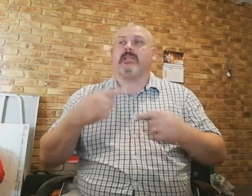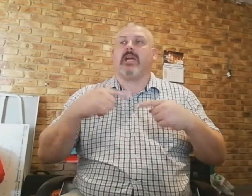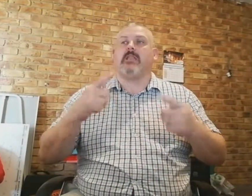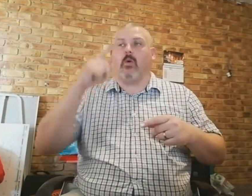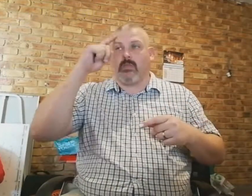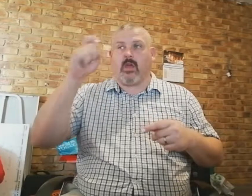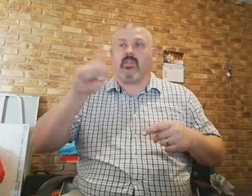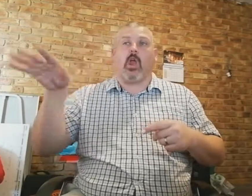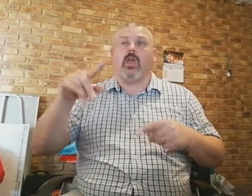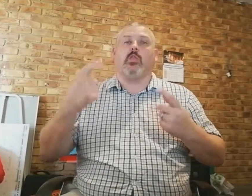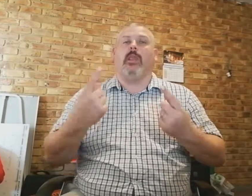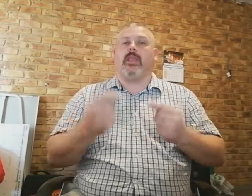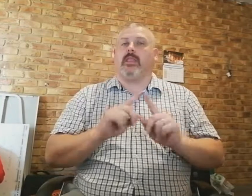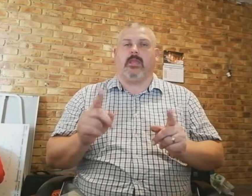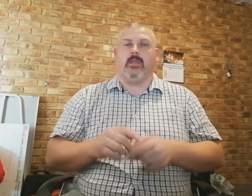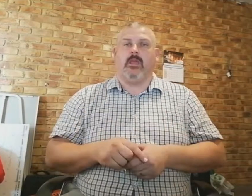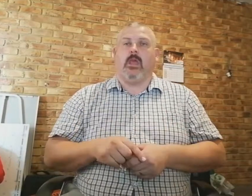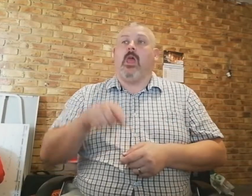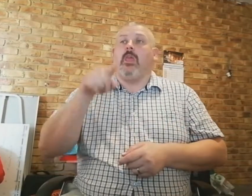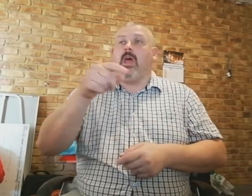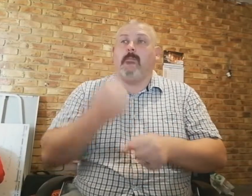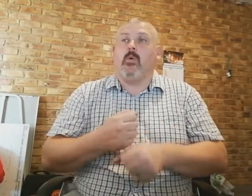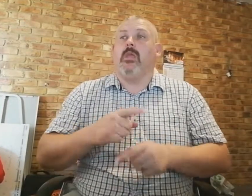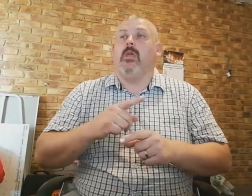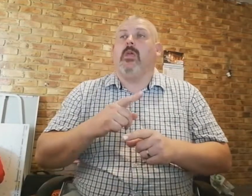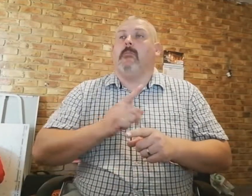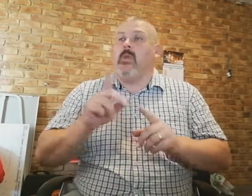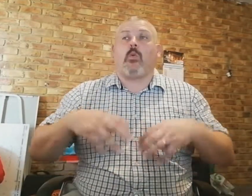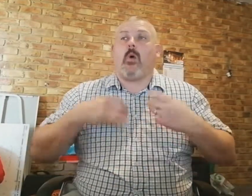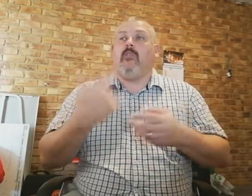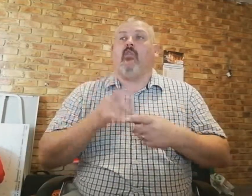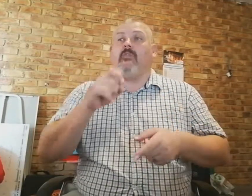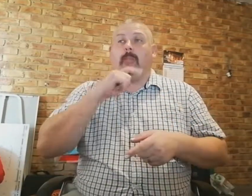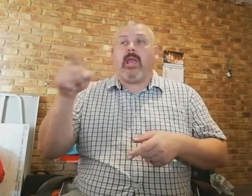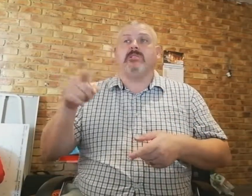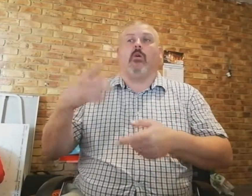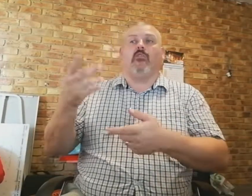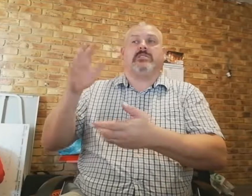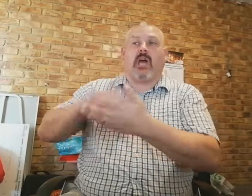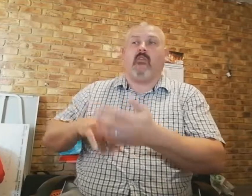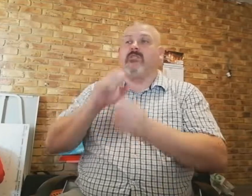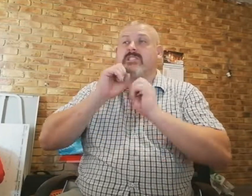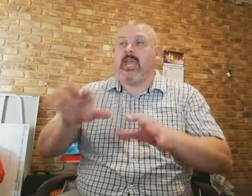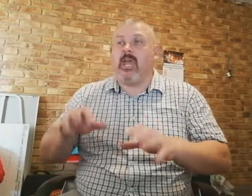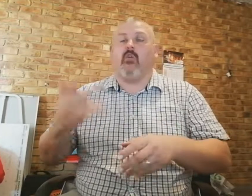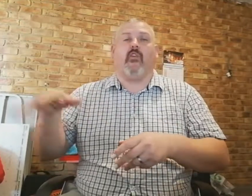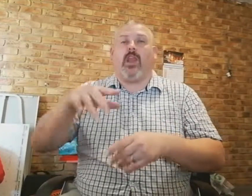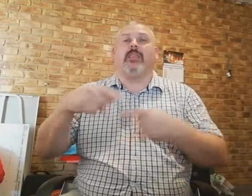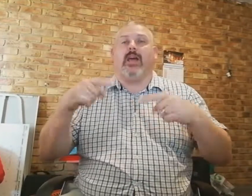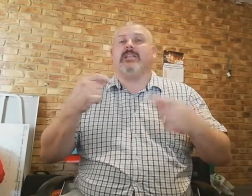slek ding onthou wat hulle gedoen het nie. Julle moet nie kwaad word vir mense, of staf, of skuie, of hulle dinge